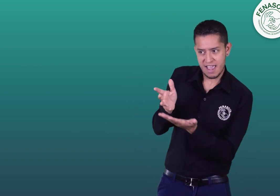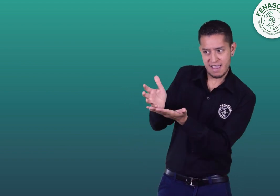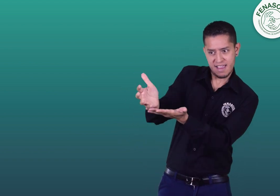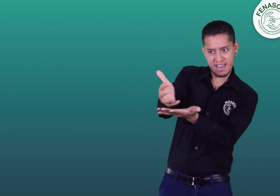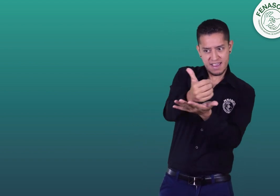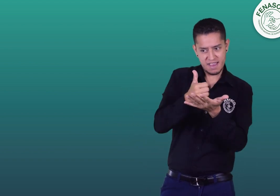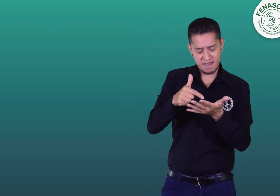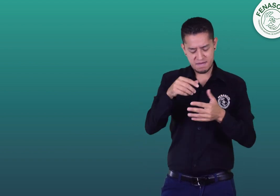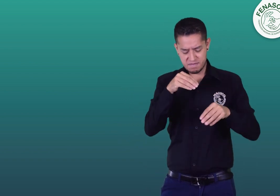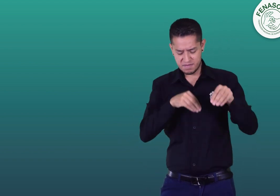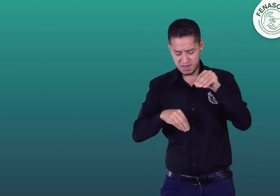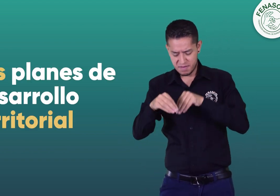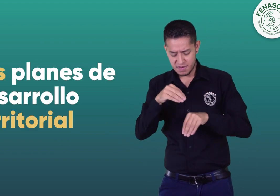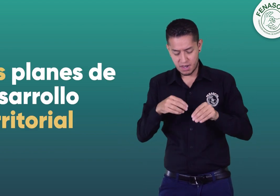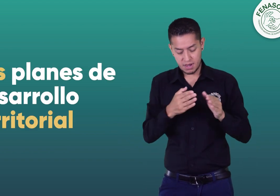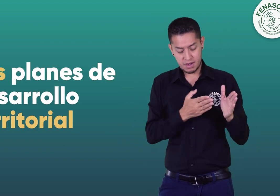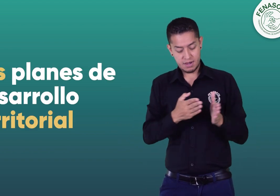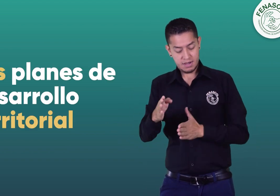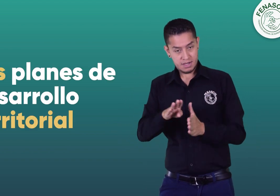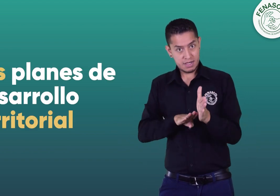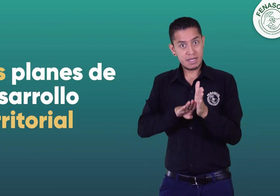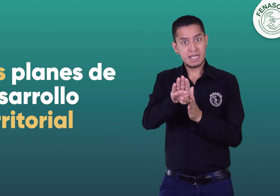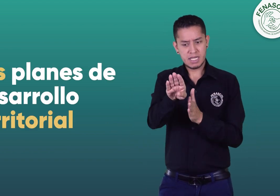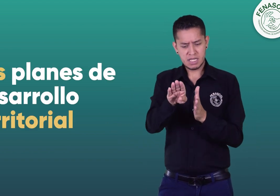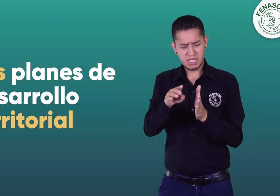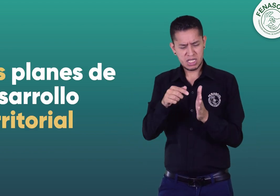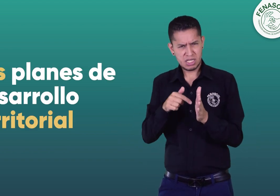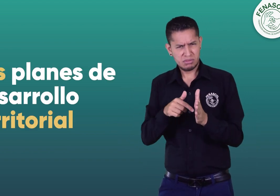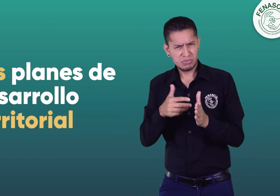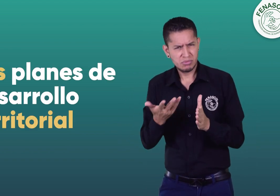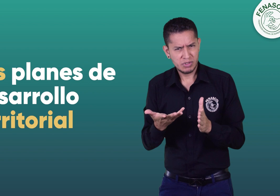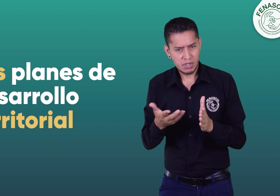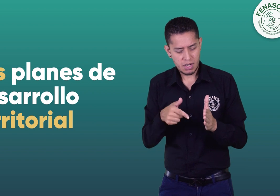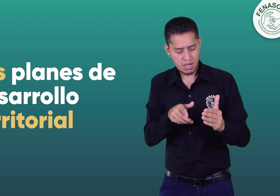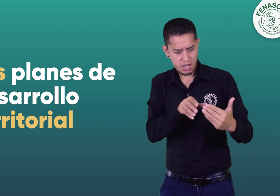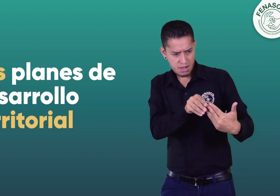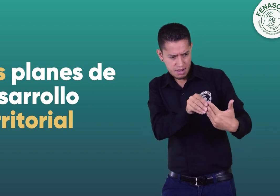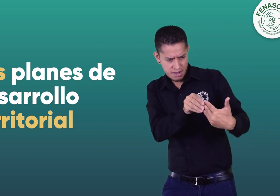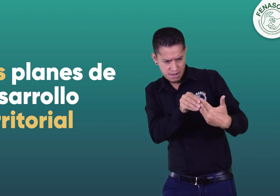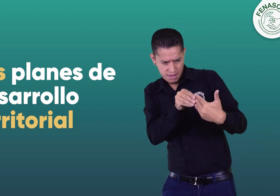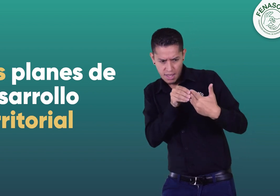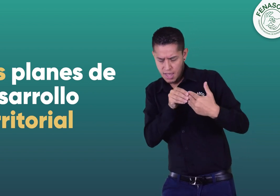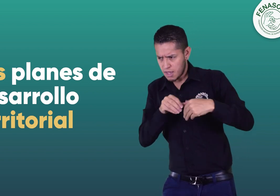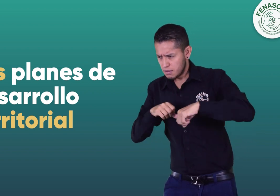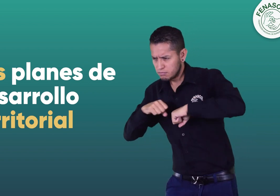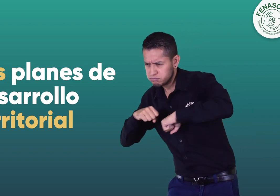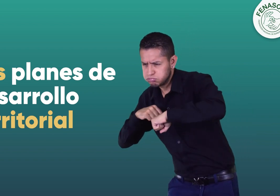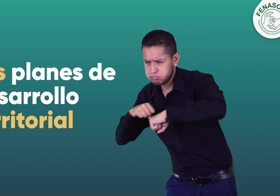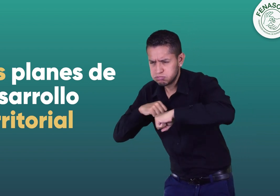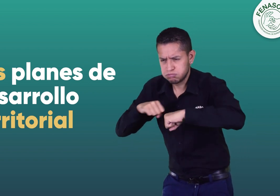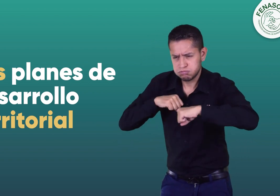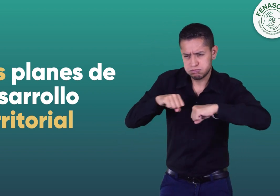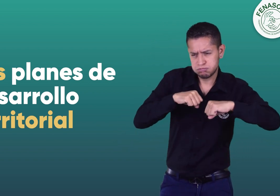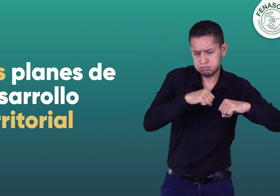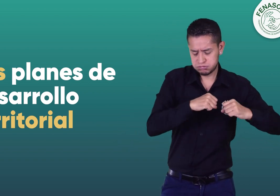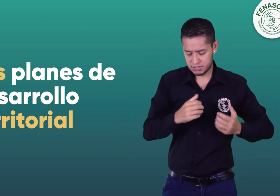Para que estos planes sean la ruta a seguir y que las acciones de las autoridades respondan a la realidad de